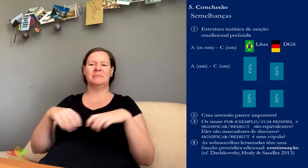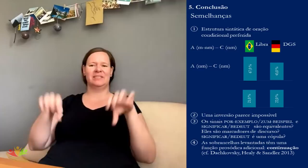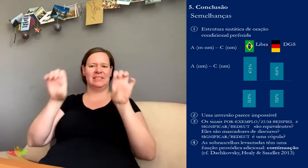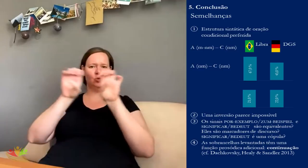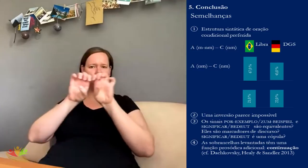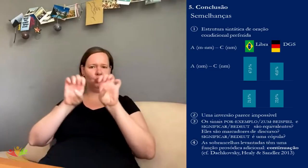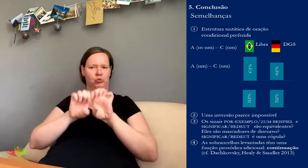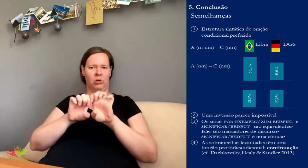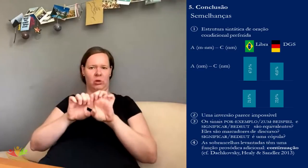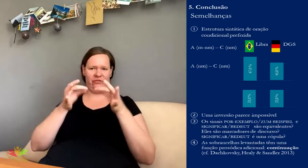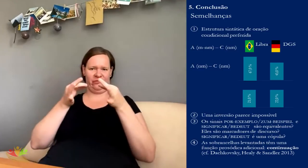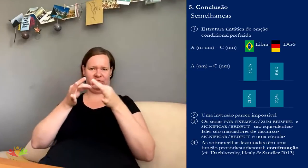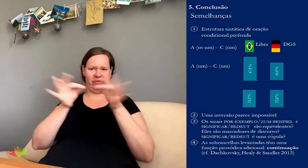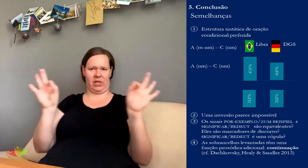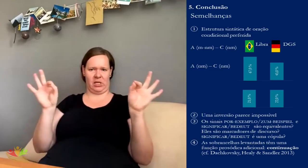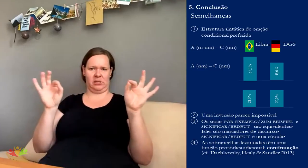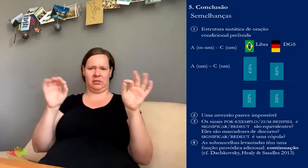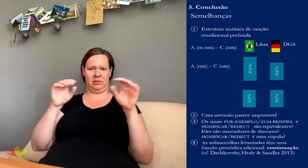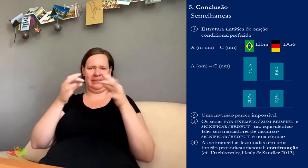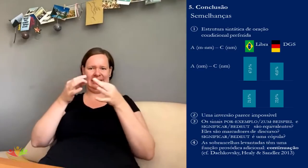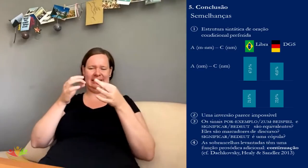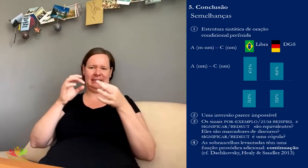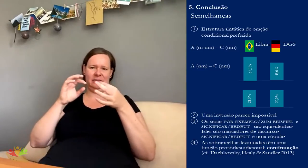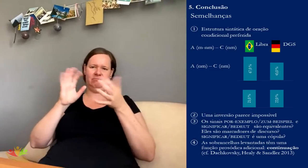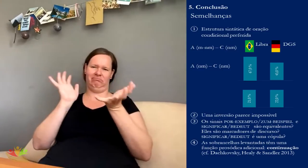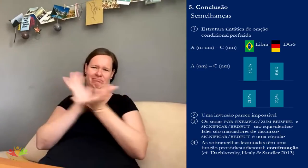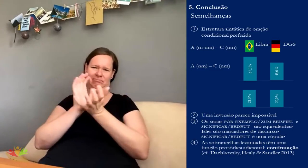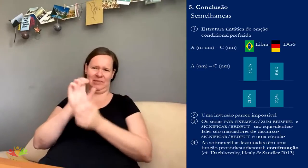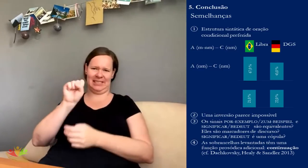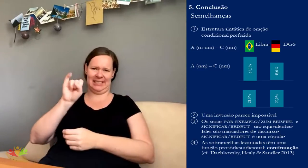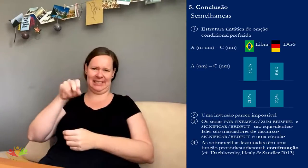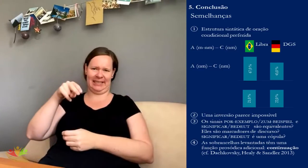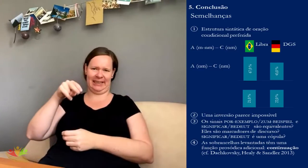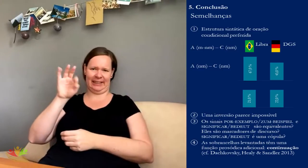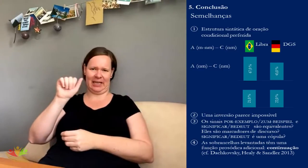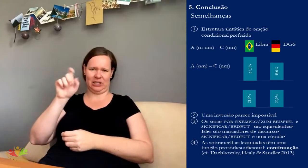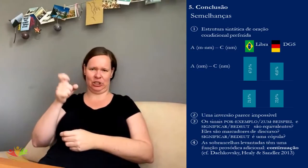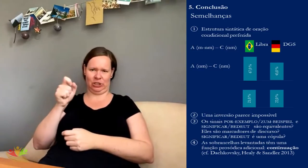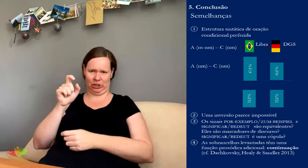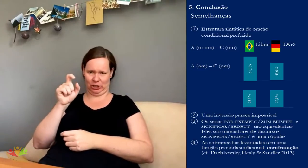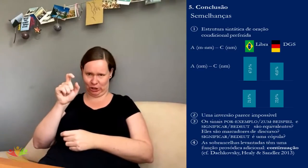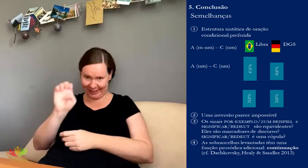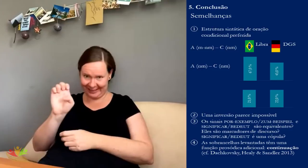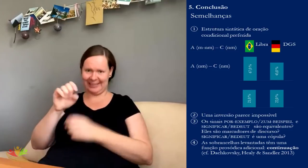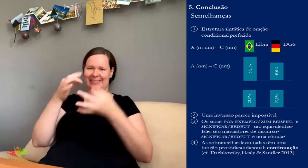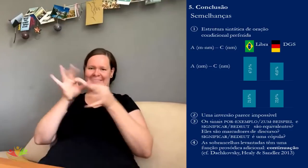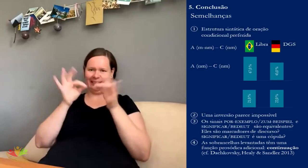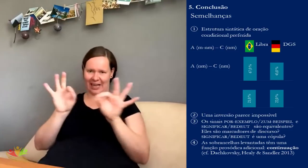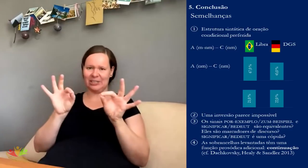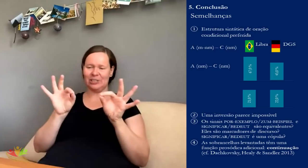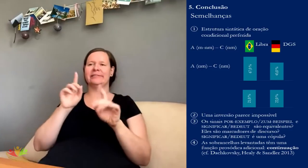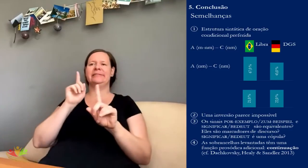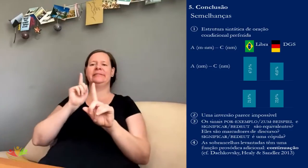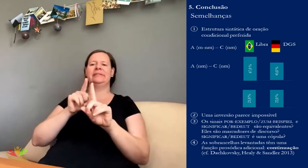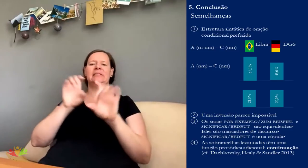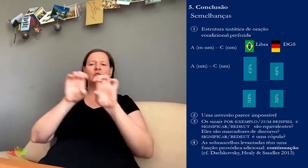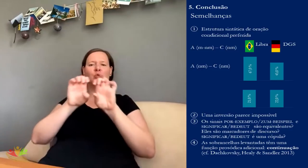Libras e a língua de sinais alemã no que se refere às sentenças condicionais. Pode passar?